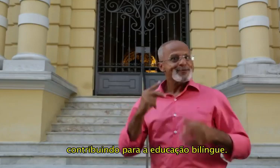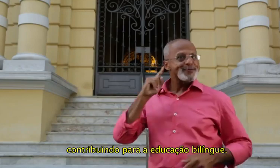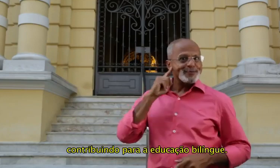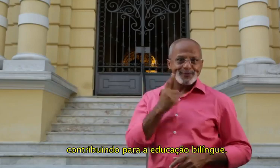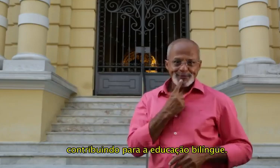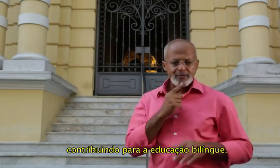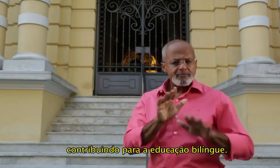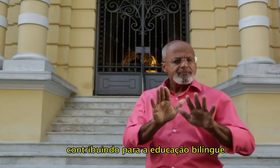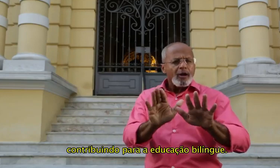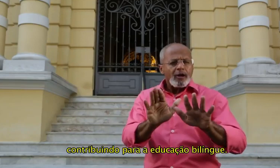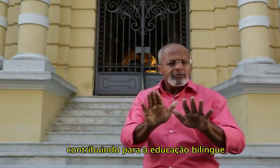educação bilíngue.